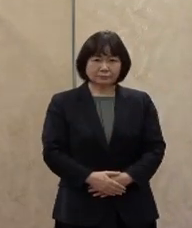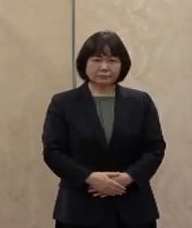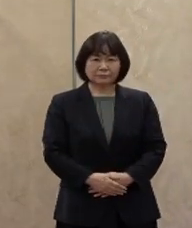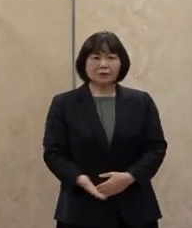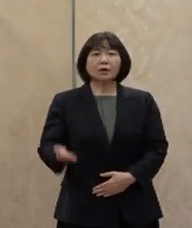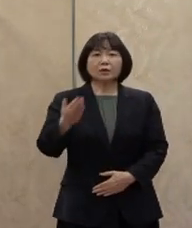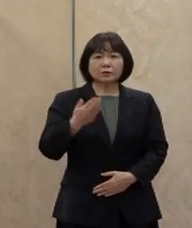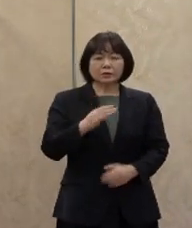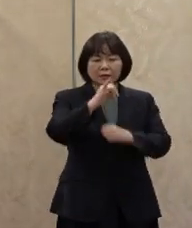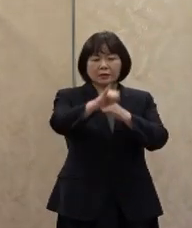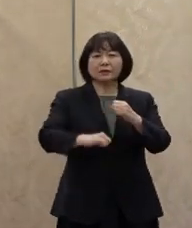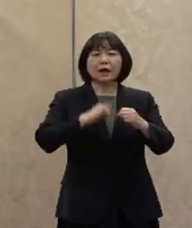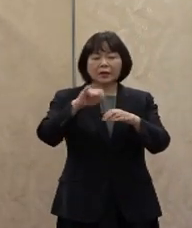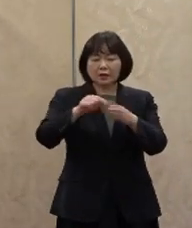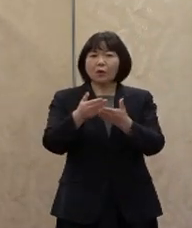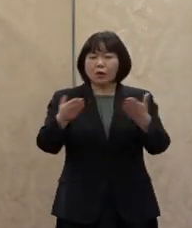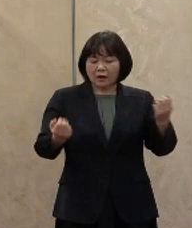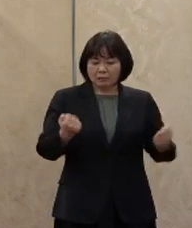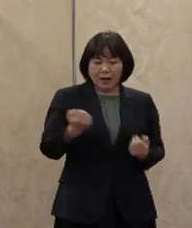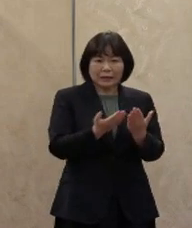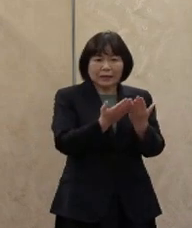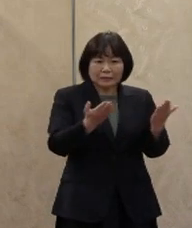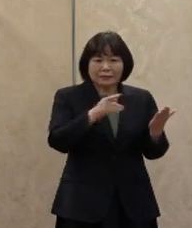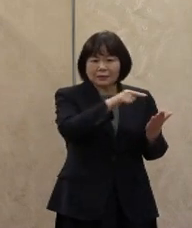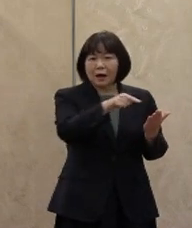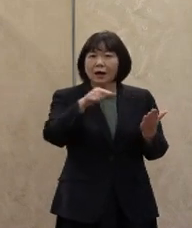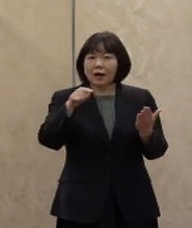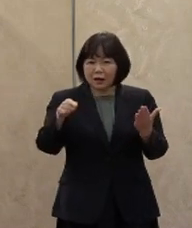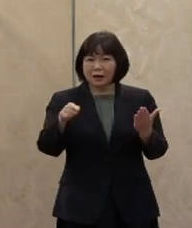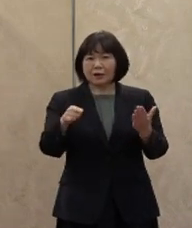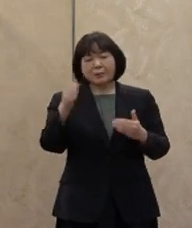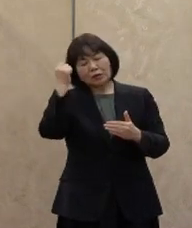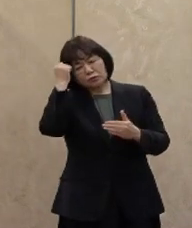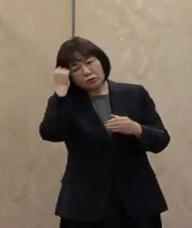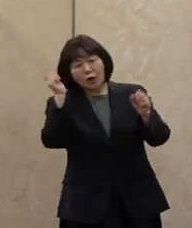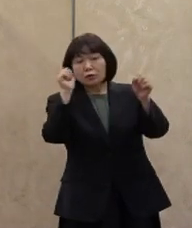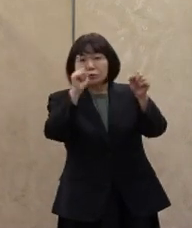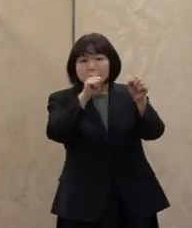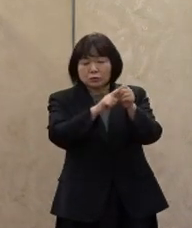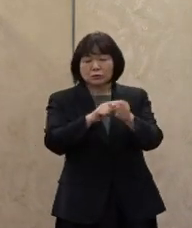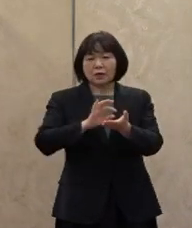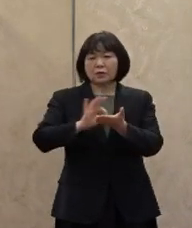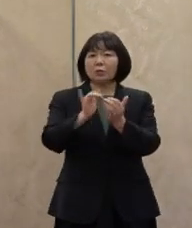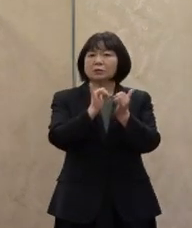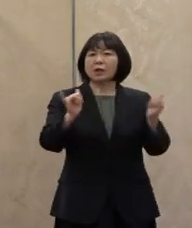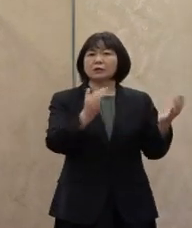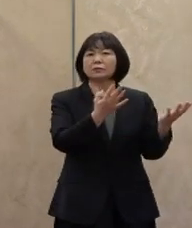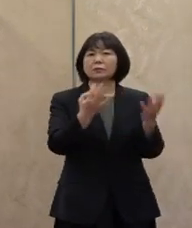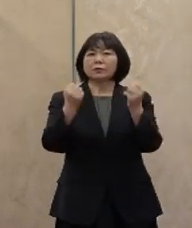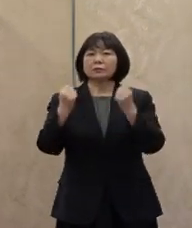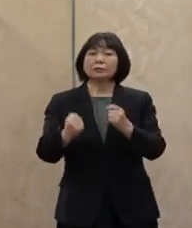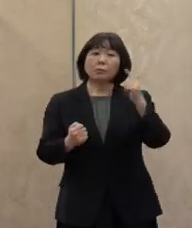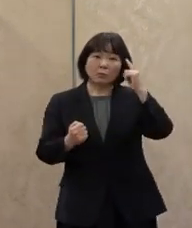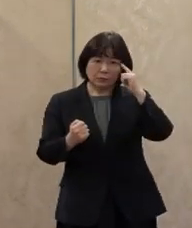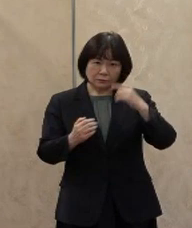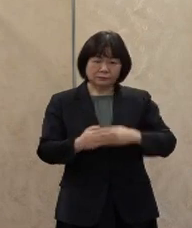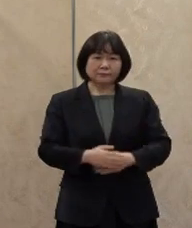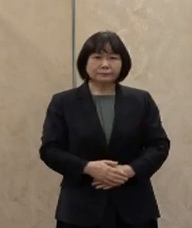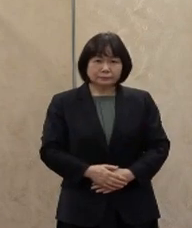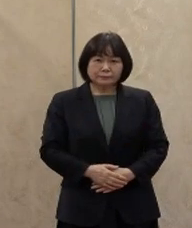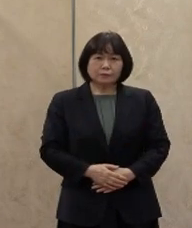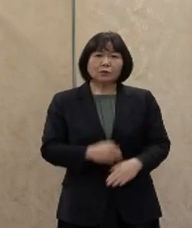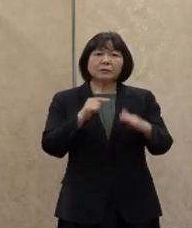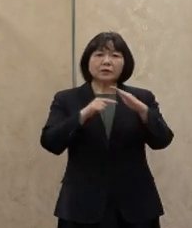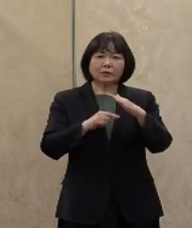それからネットカフェ、漫画喫茶等、これは宿泊を目的とした利用される方もいらっしゃいます。そういった意